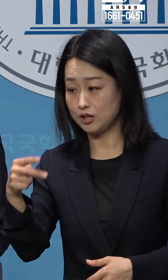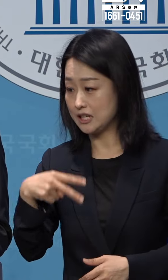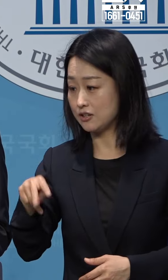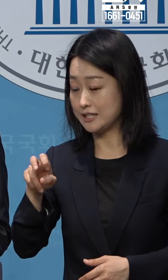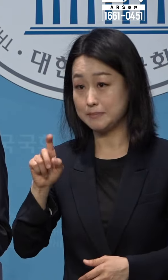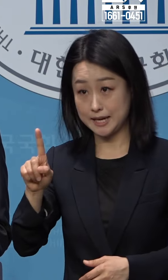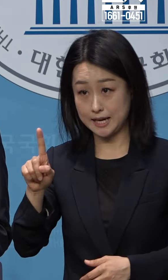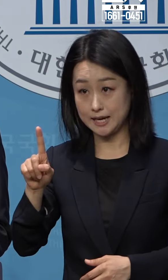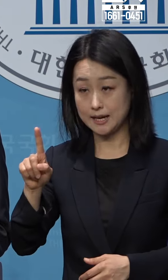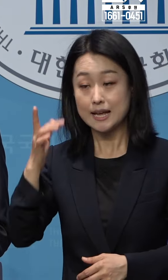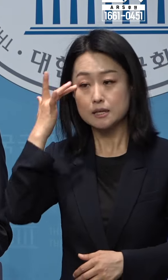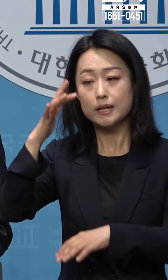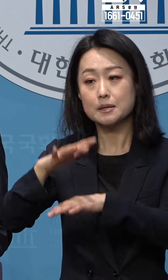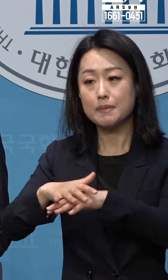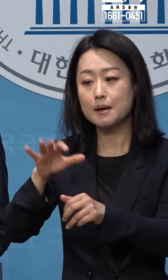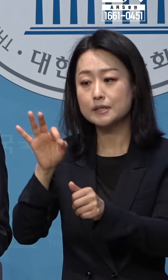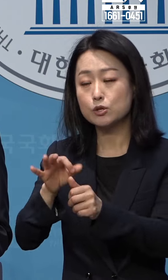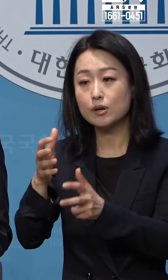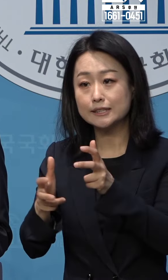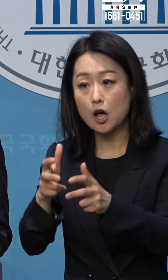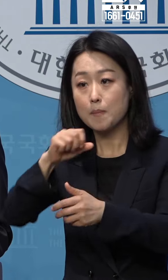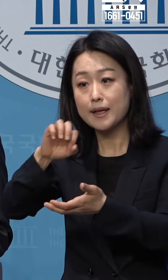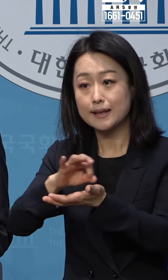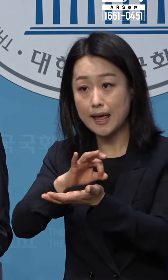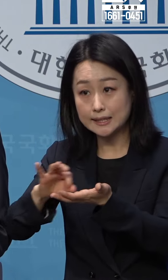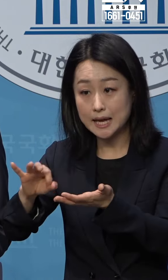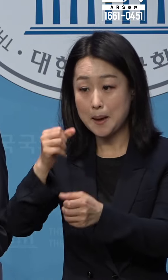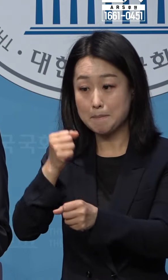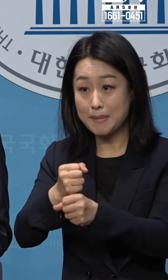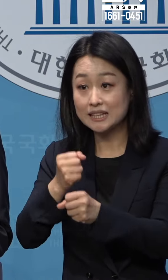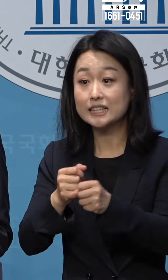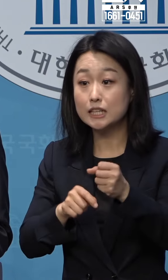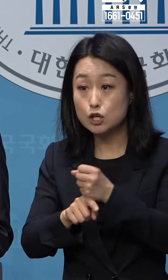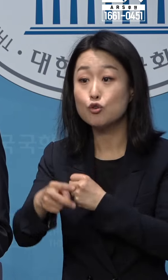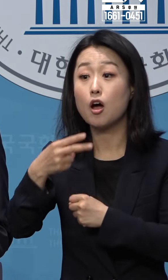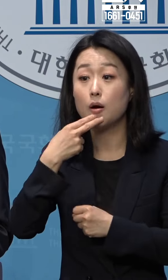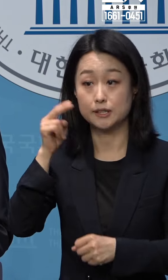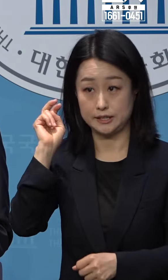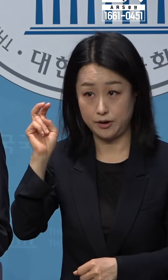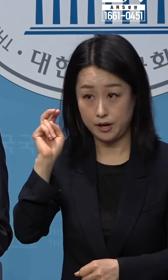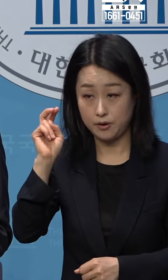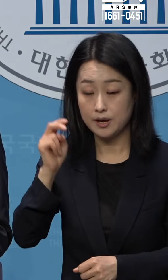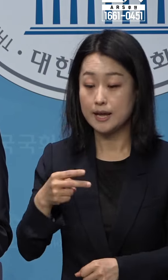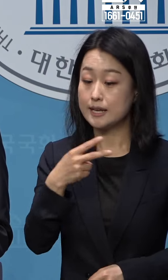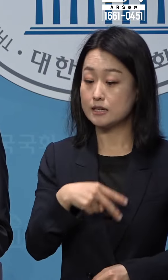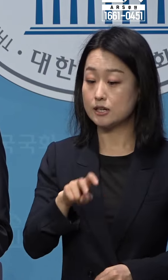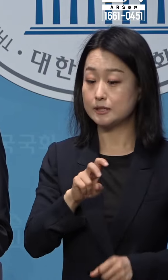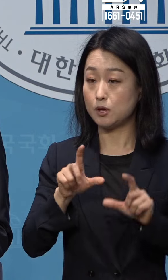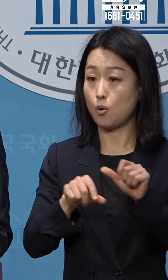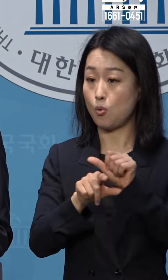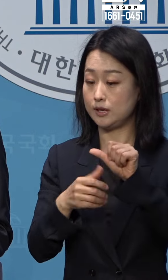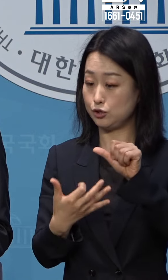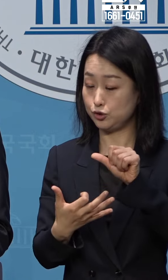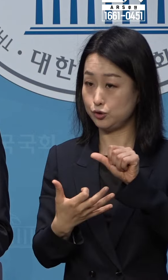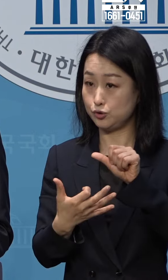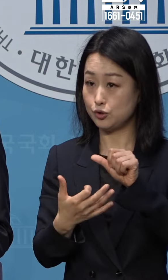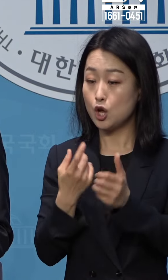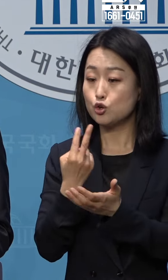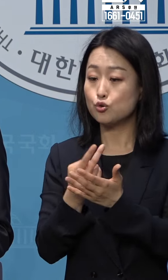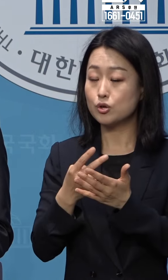2021년 스마트팜 지원 사업 예산을 편성할 이유가 없고 2020년 5월 19일